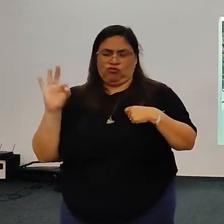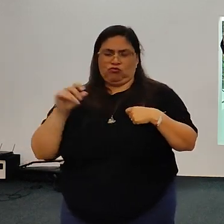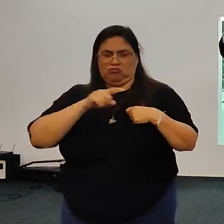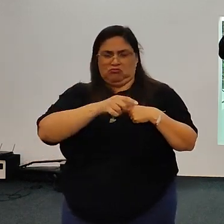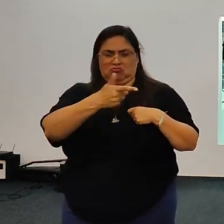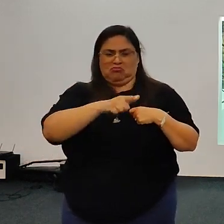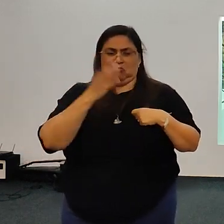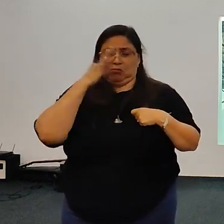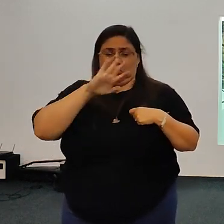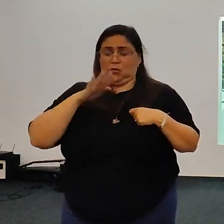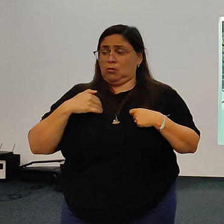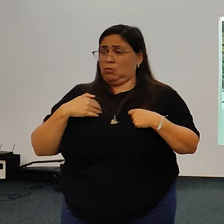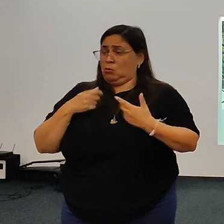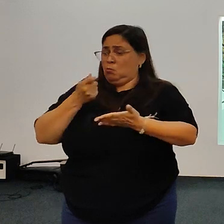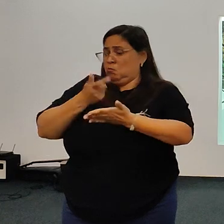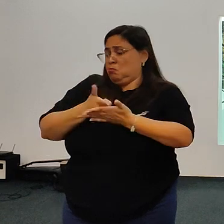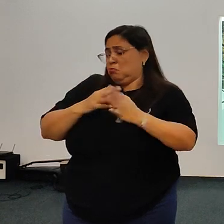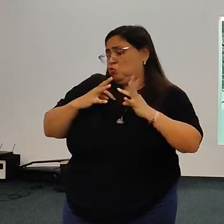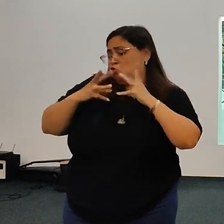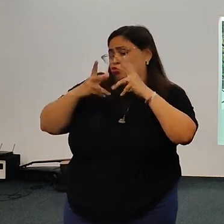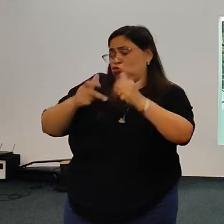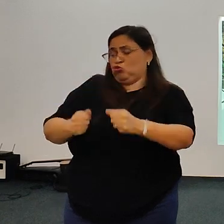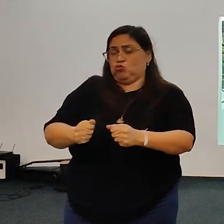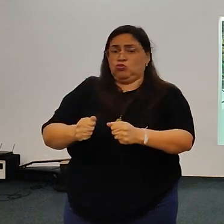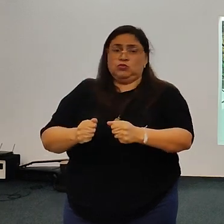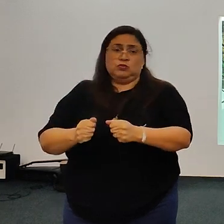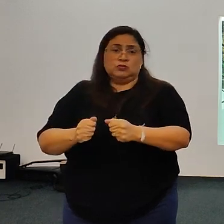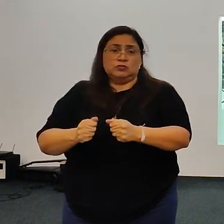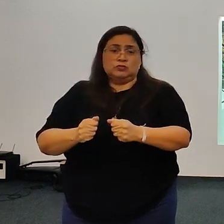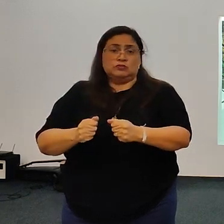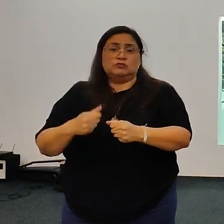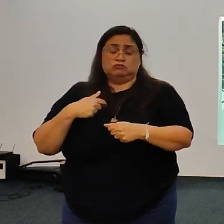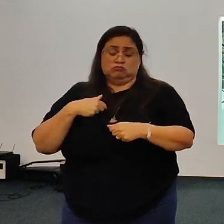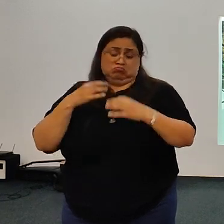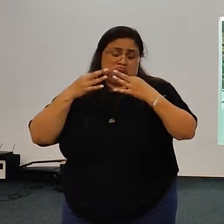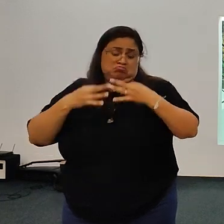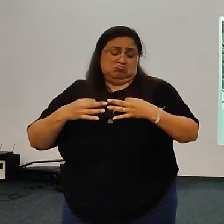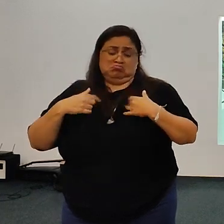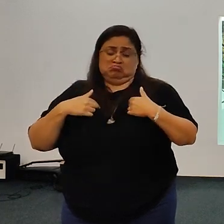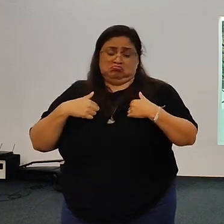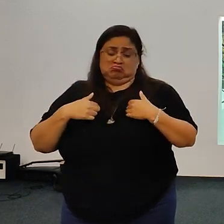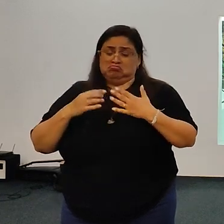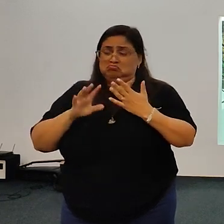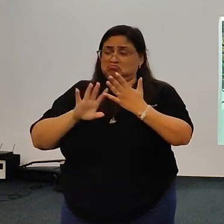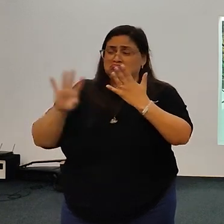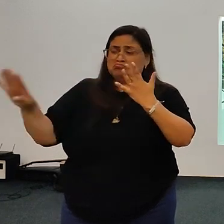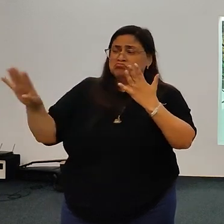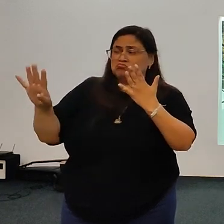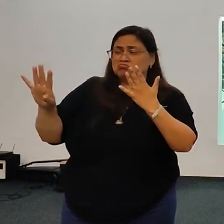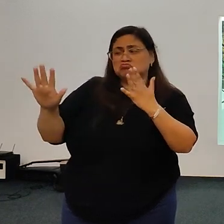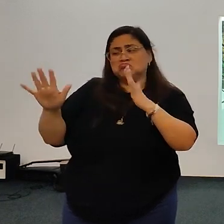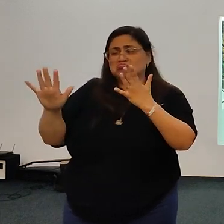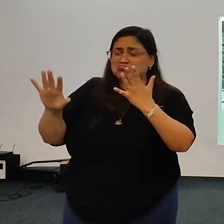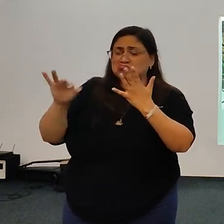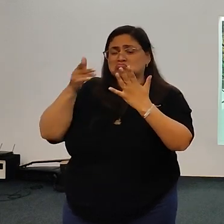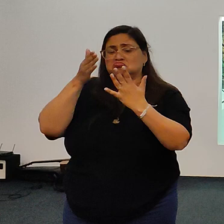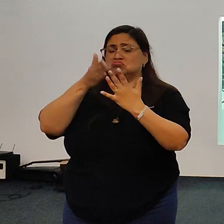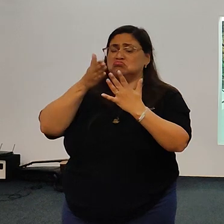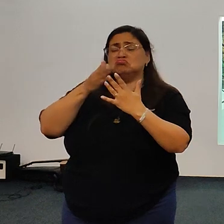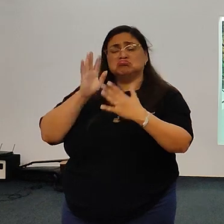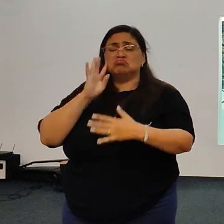para as pessoas e eu pago as minhas contas, eu faço tudo bonitinho. Então, ora, eu acho que na fila lá eu vou estar num